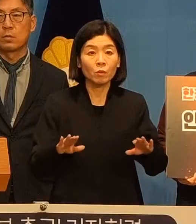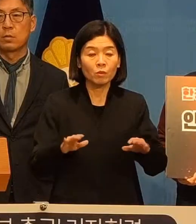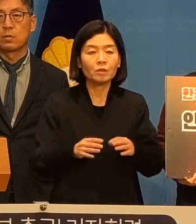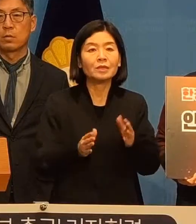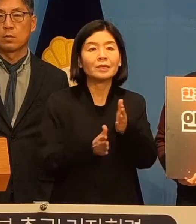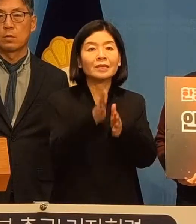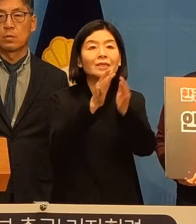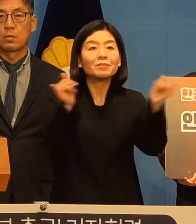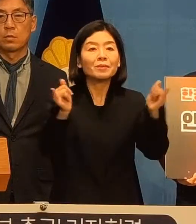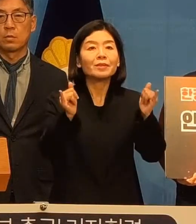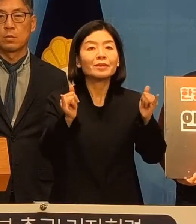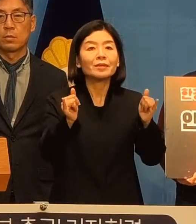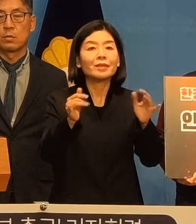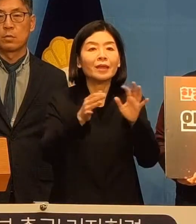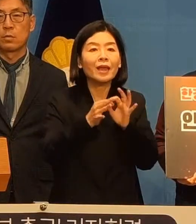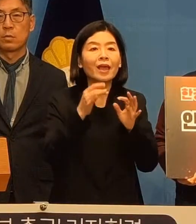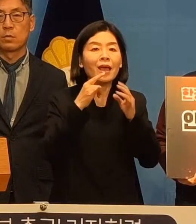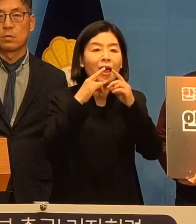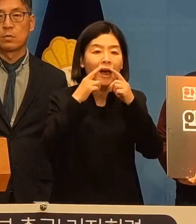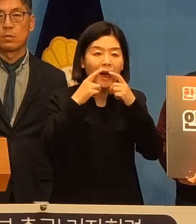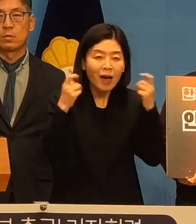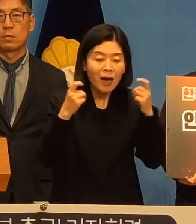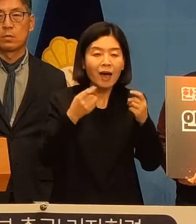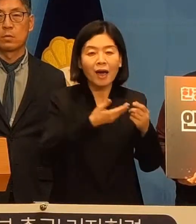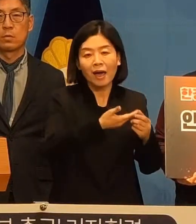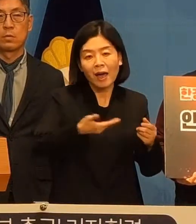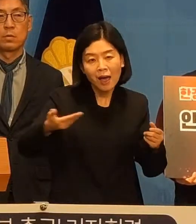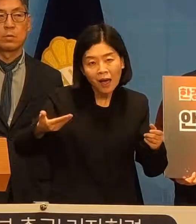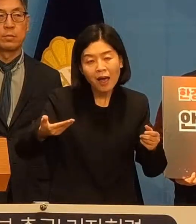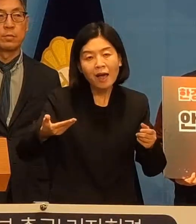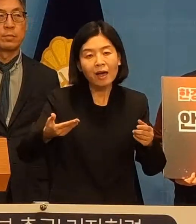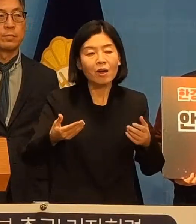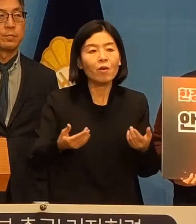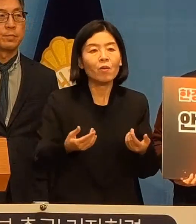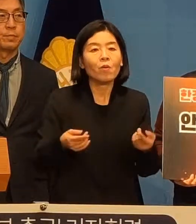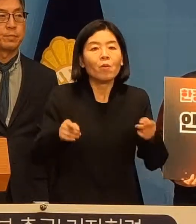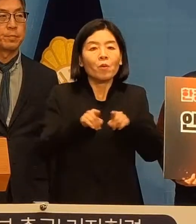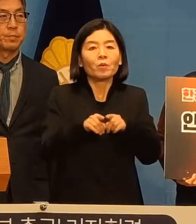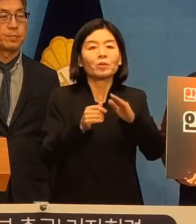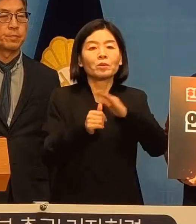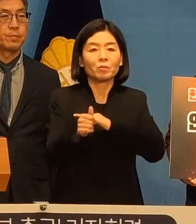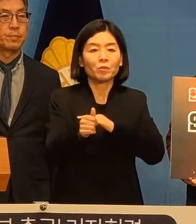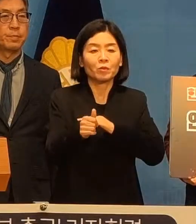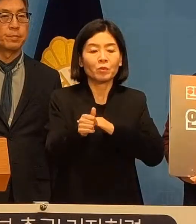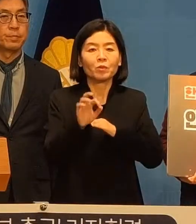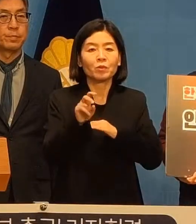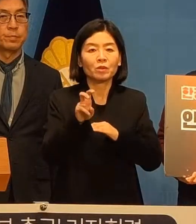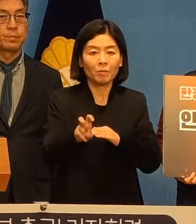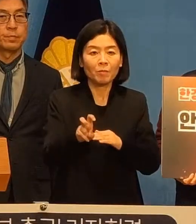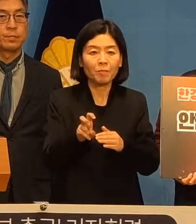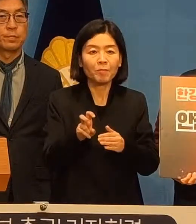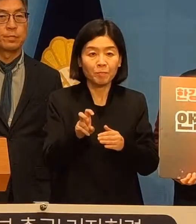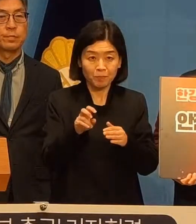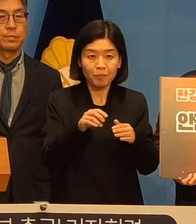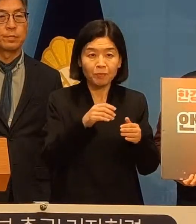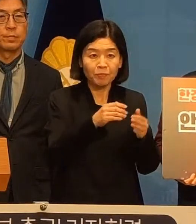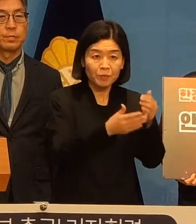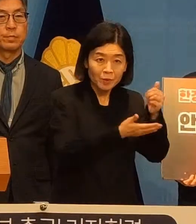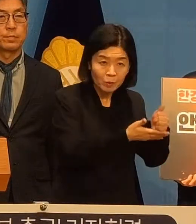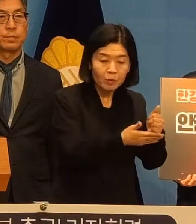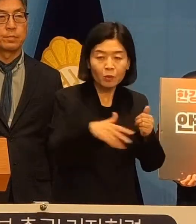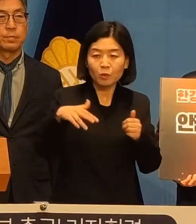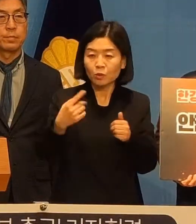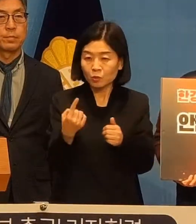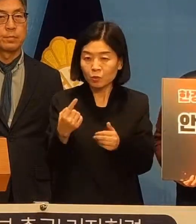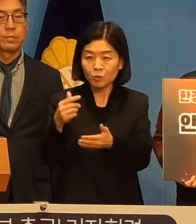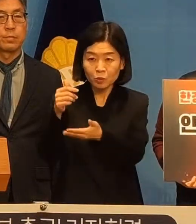시민의 한강 여명철 공동대표님 참석하셨습니다. 시민의 한강 조은미 대표님